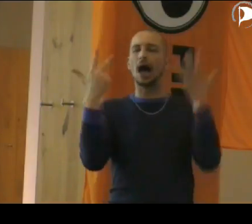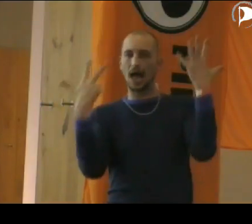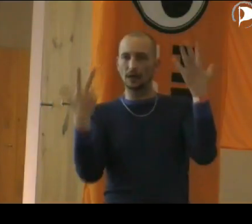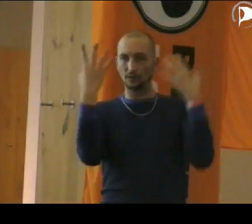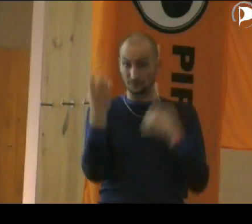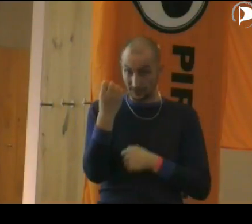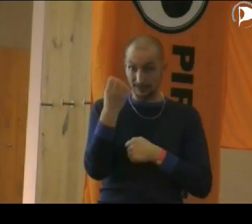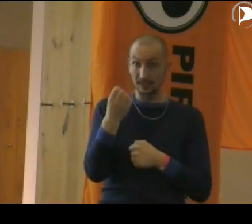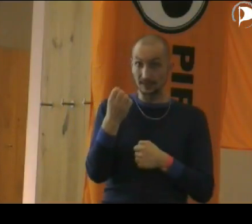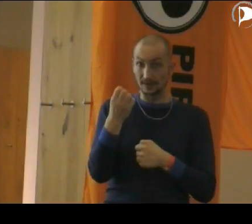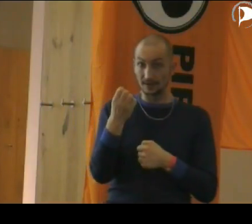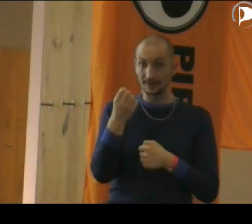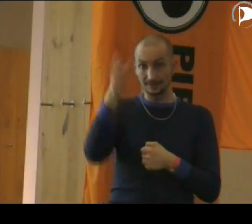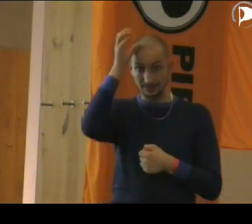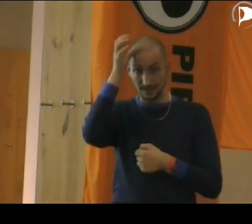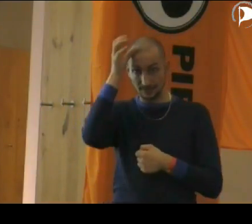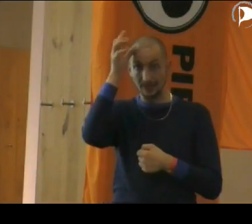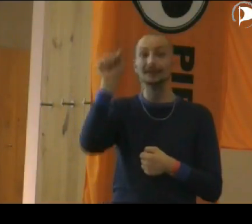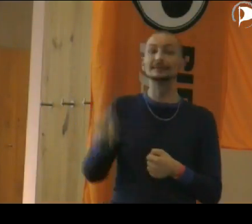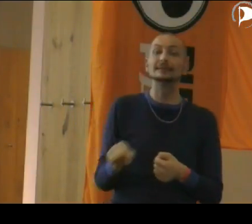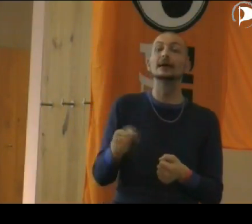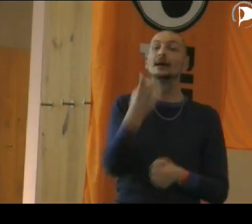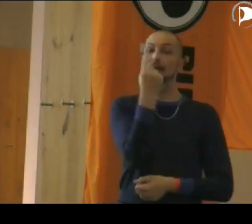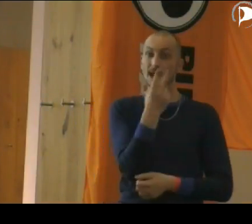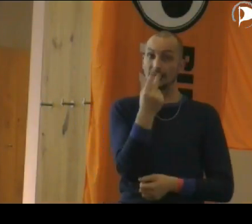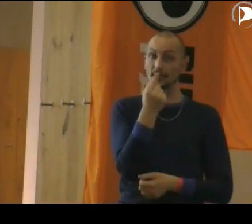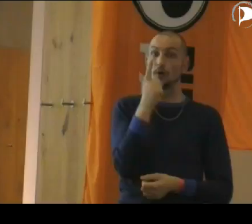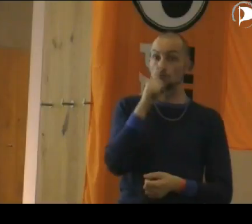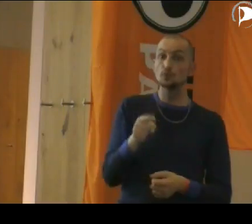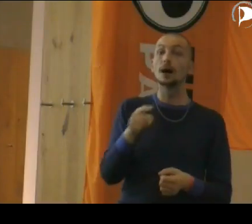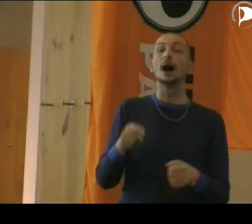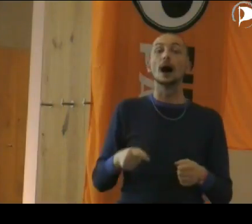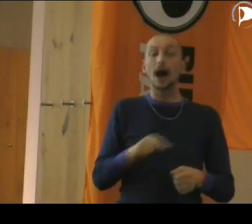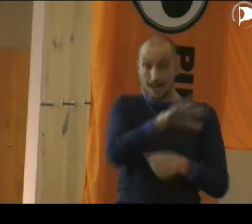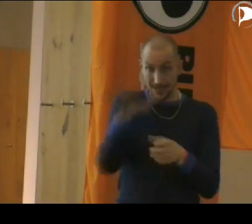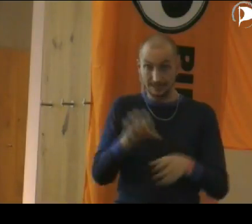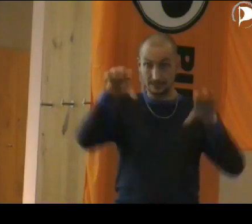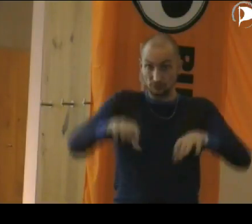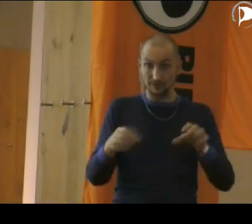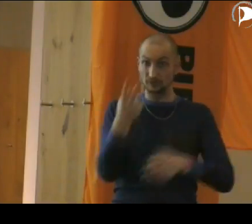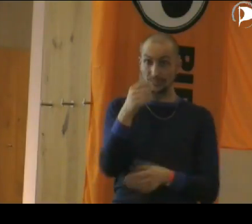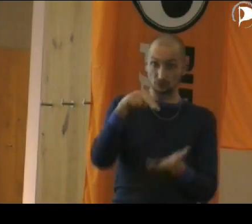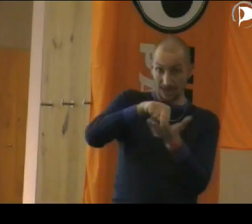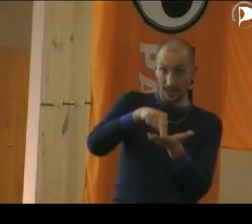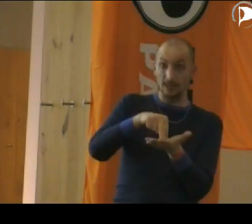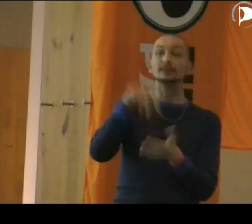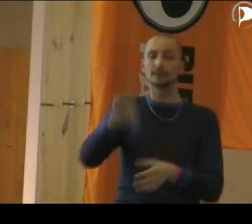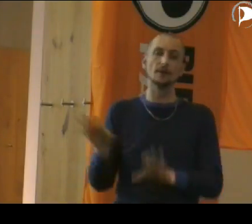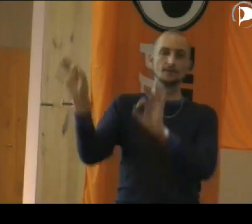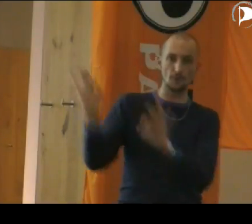zu mit diesem geld könnte man es nicht nur eine ganze geschäftsstellen in personal über mehrere jahre führen